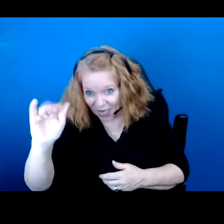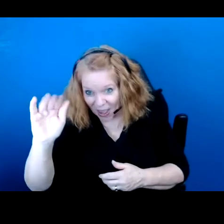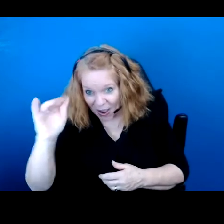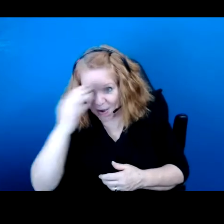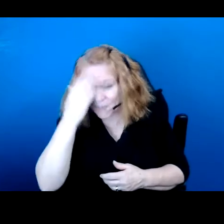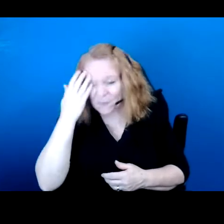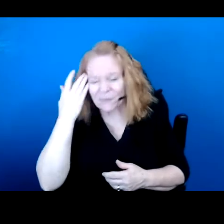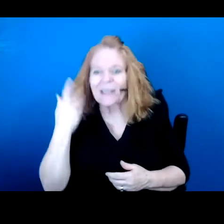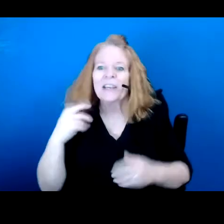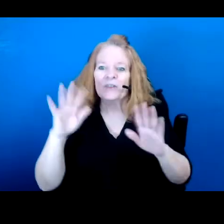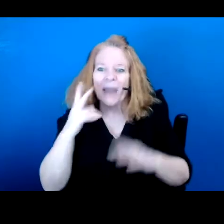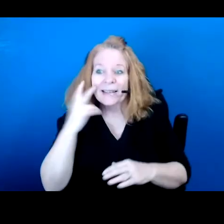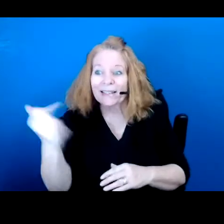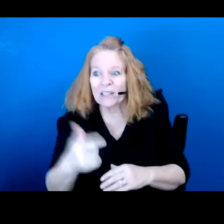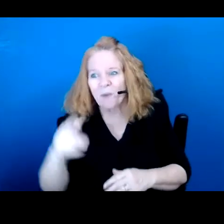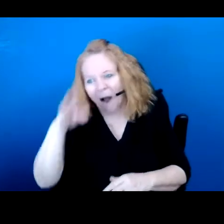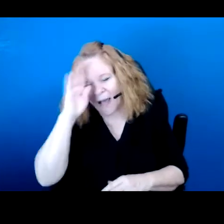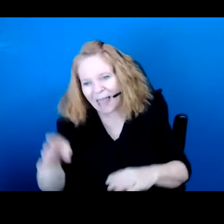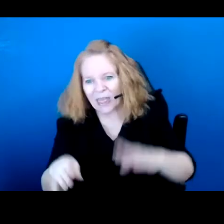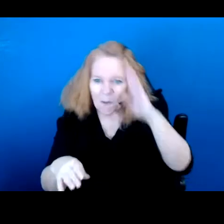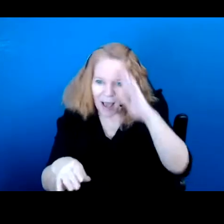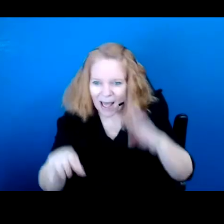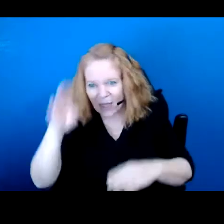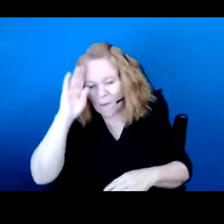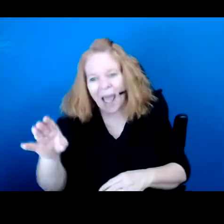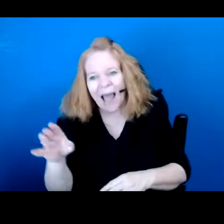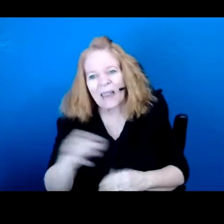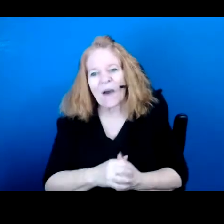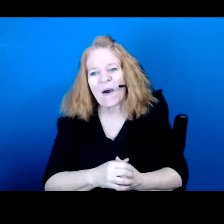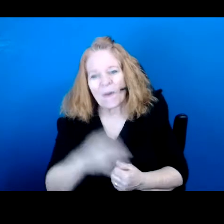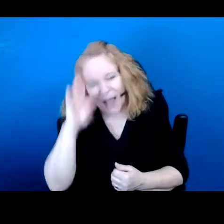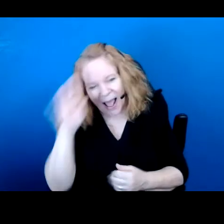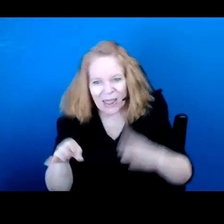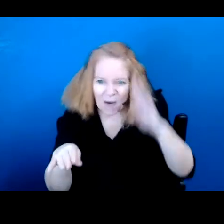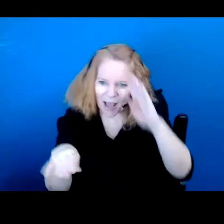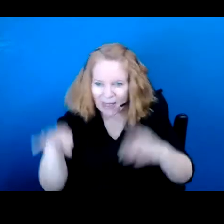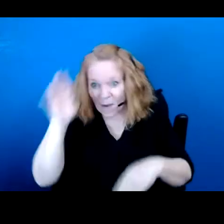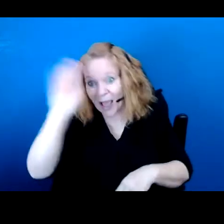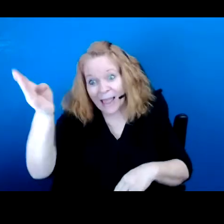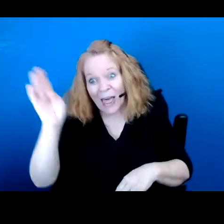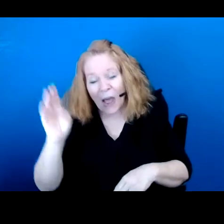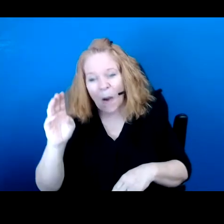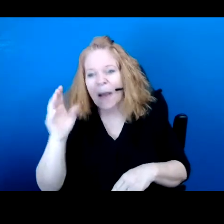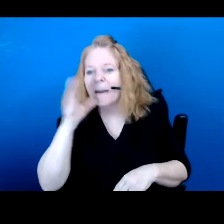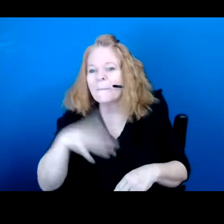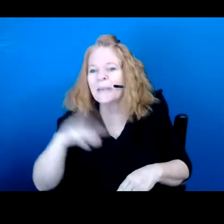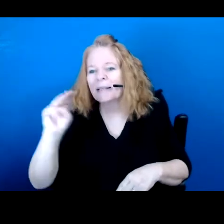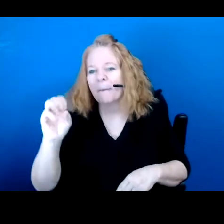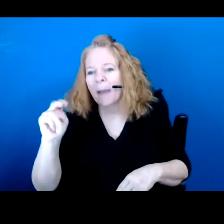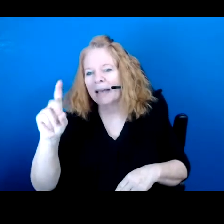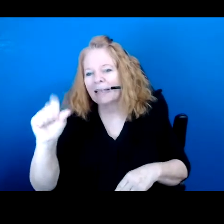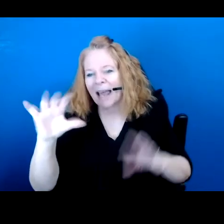a todos qué maravilloso verlos hola hola hola hola hola hola hola